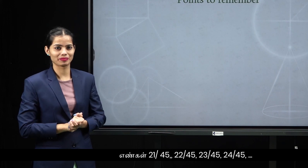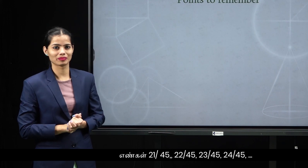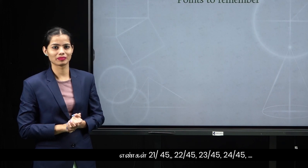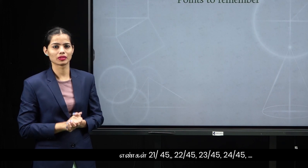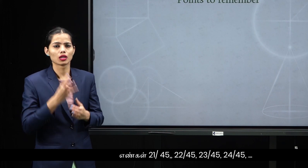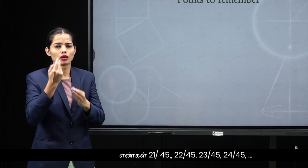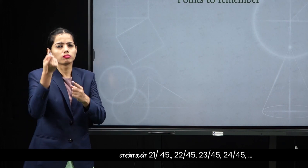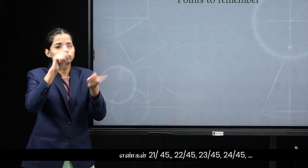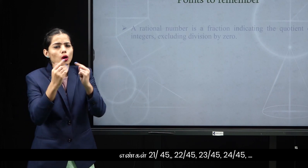23/45